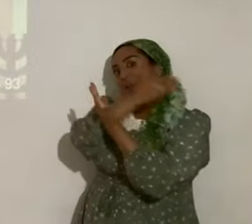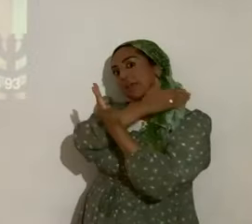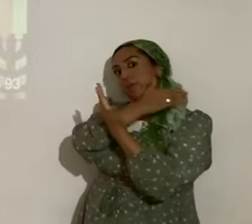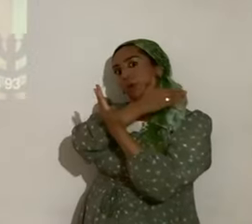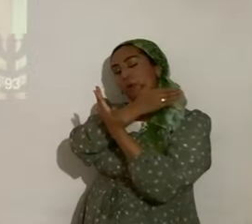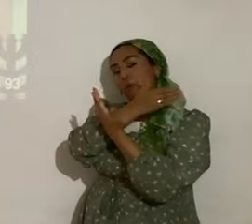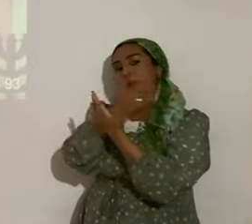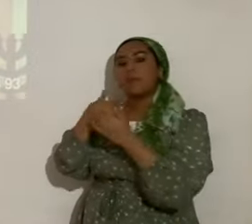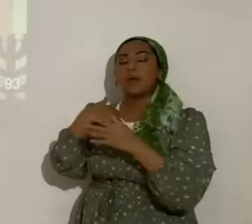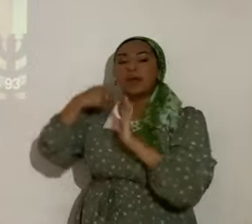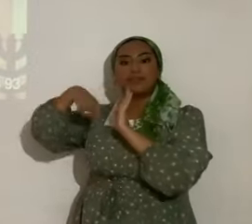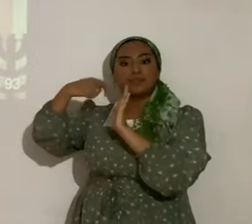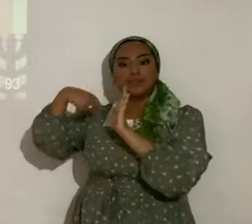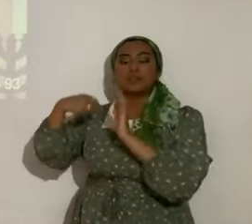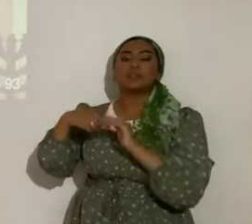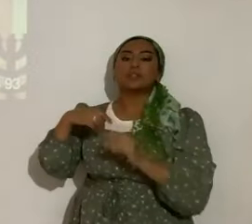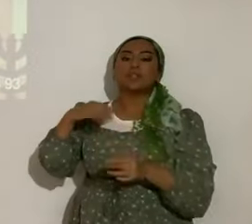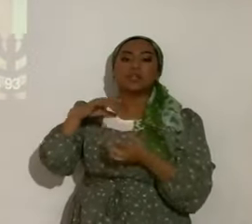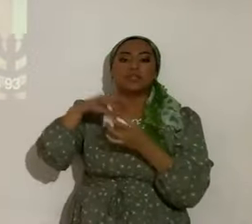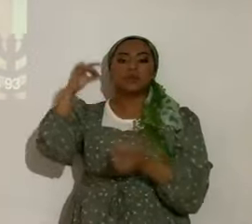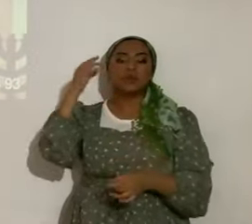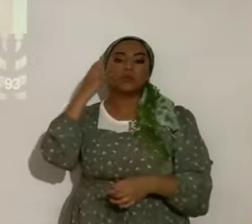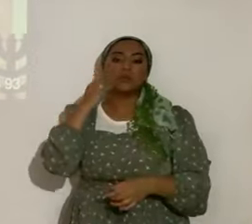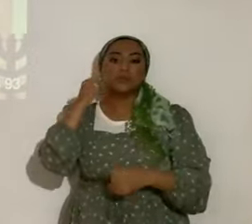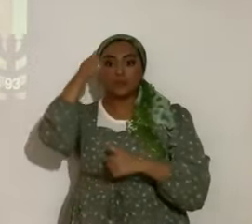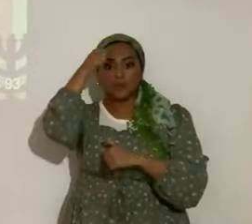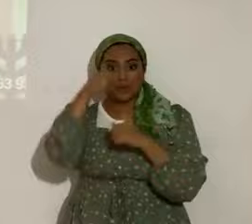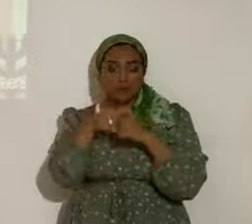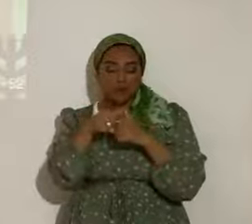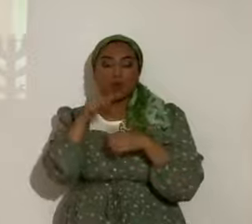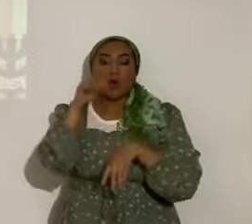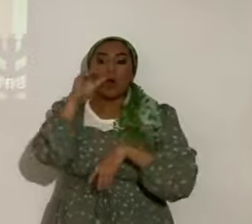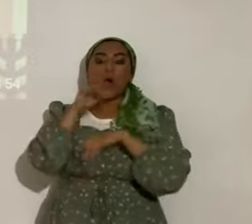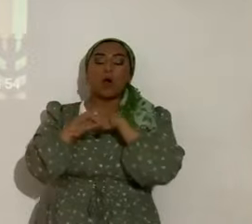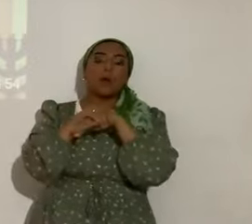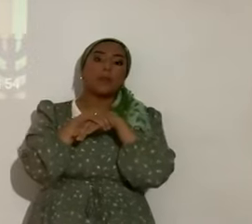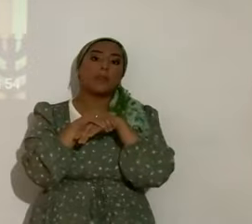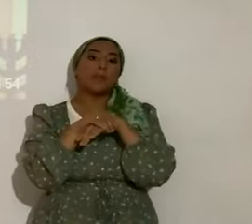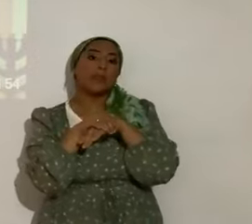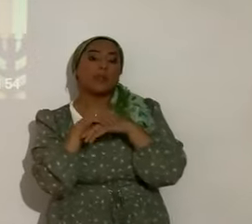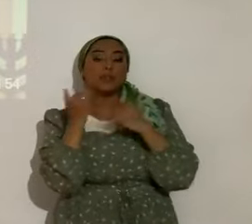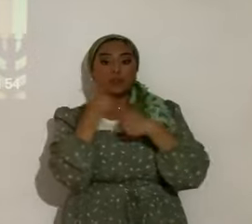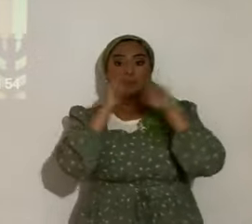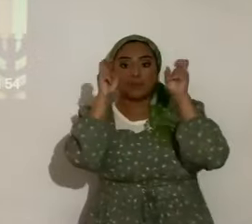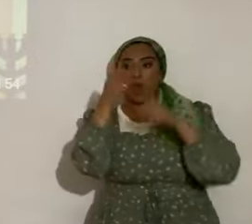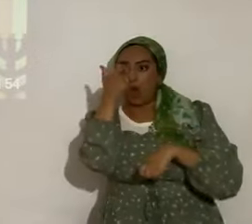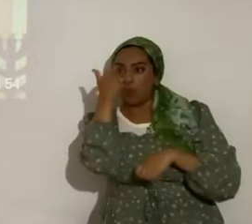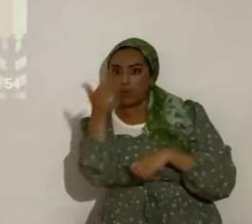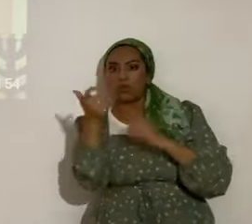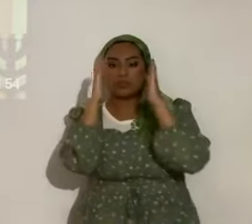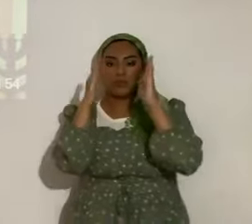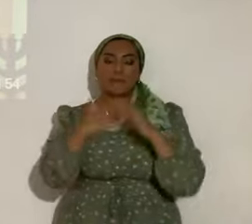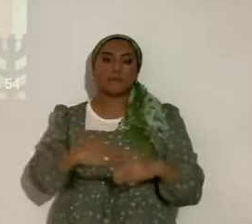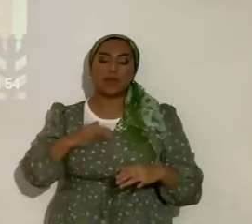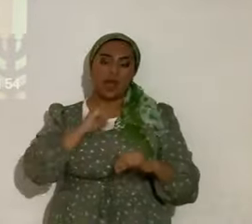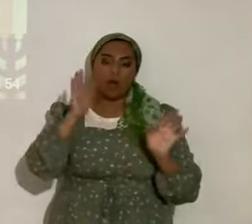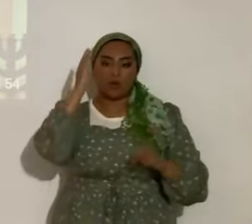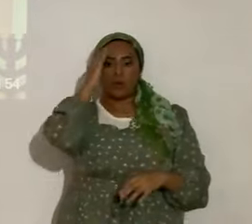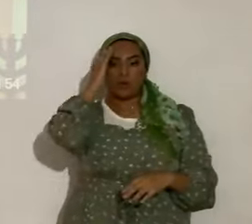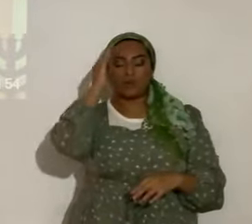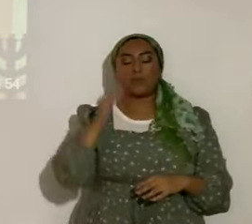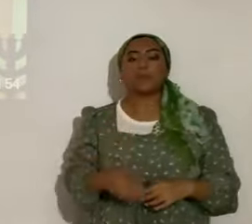experiencia espiritual. Y recuerden, durante el tema, tú atiende al tema, tú atiende al tema. Yo ya me lo sé,